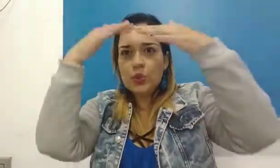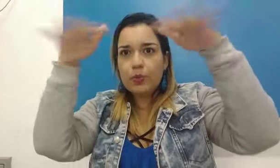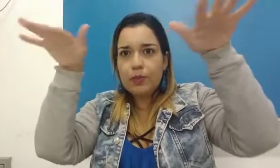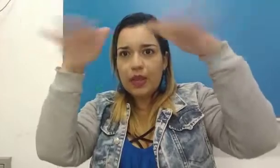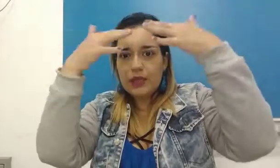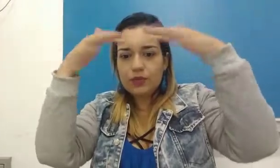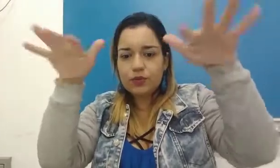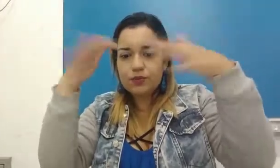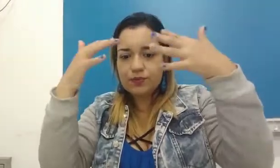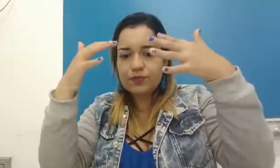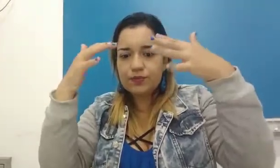nublado,